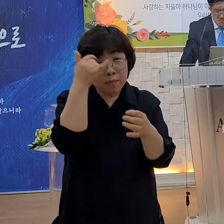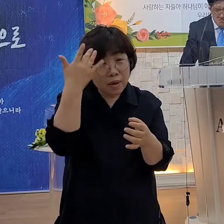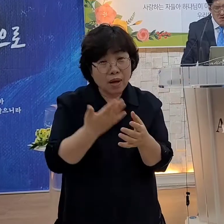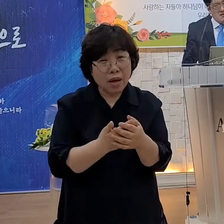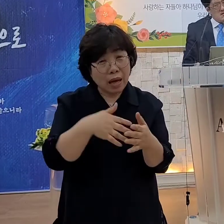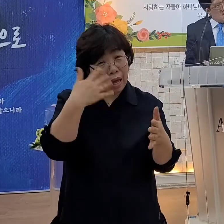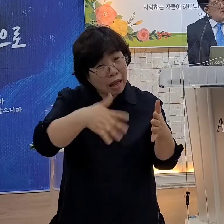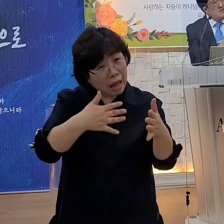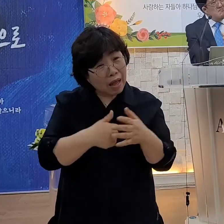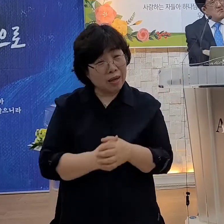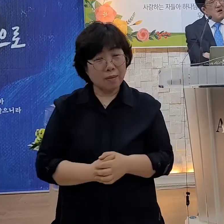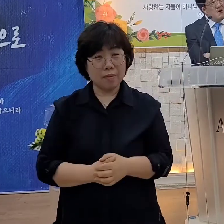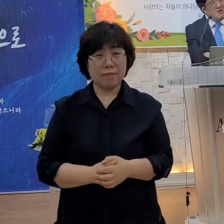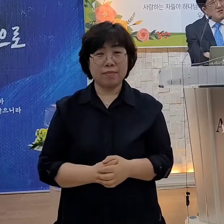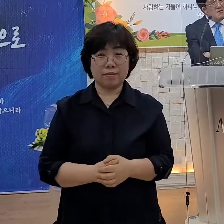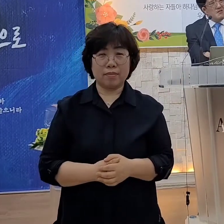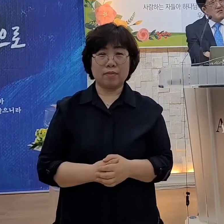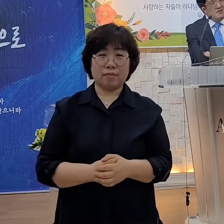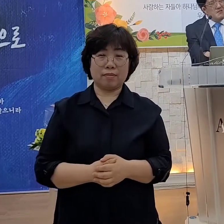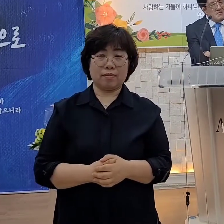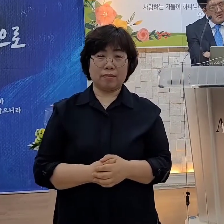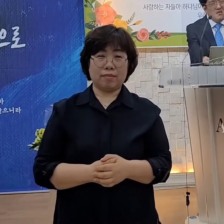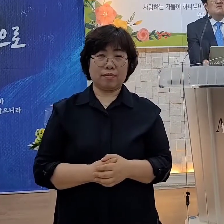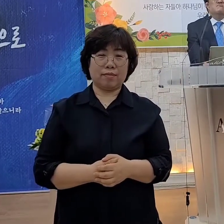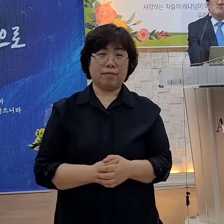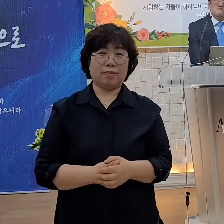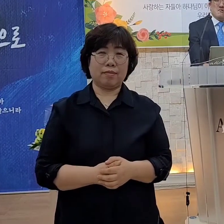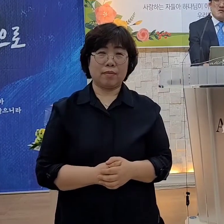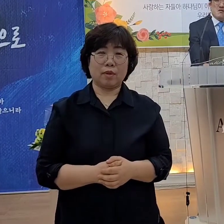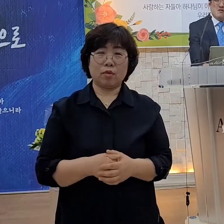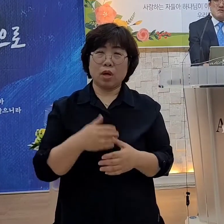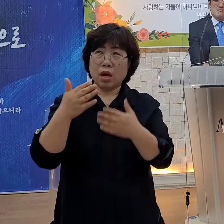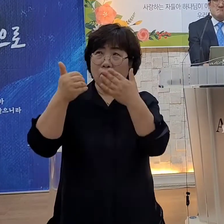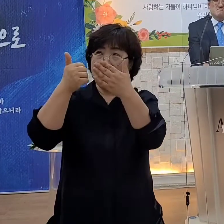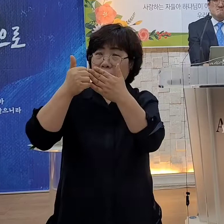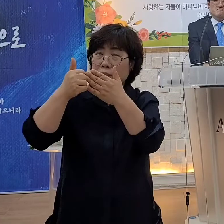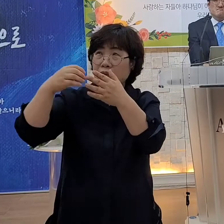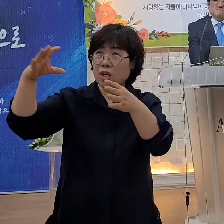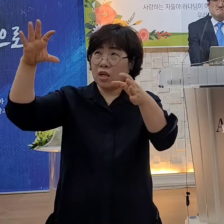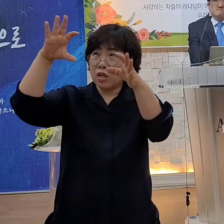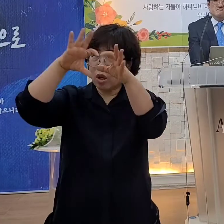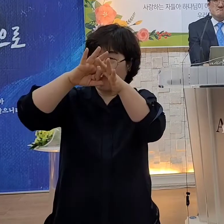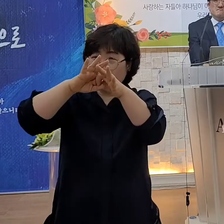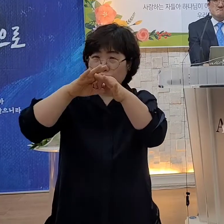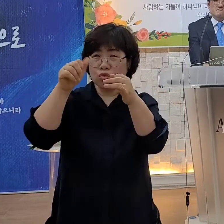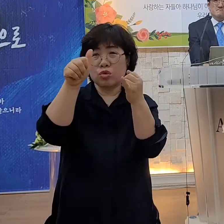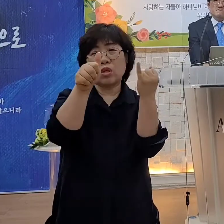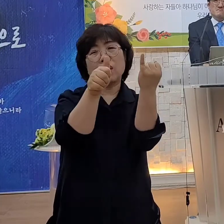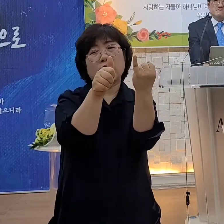이유, 그리고 우리가 천생연분이었구나.